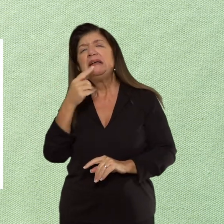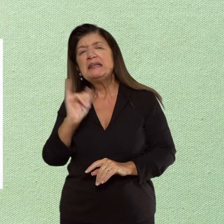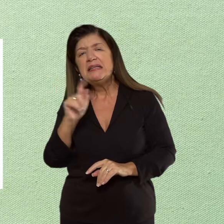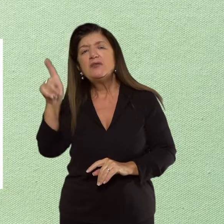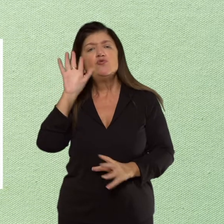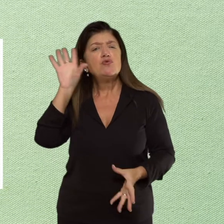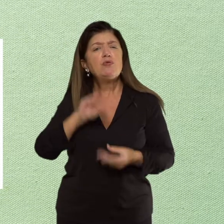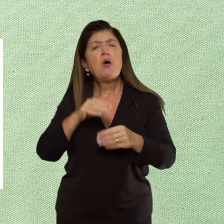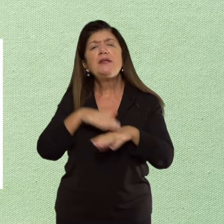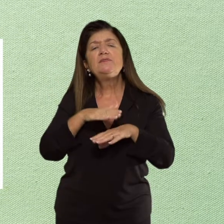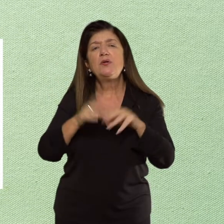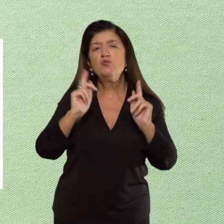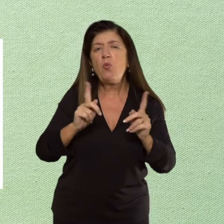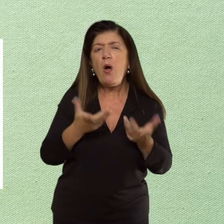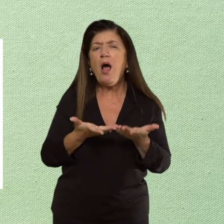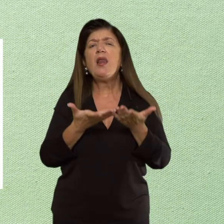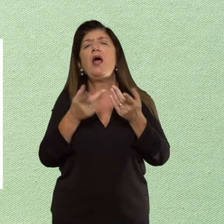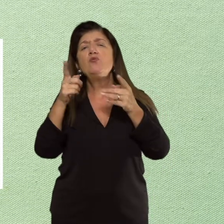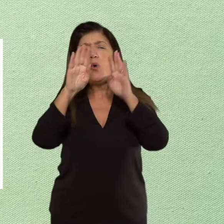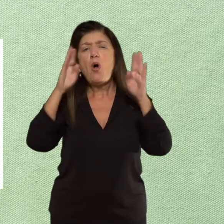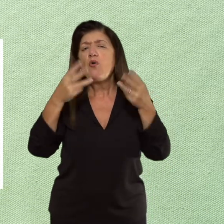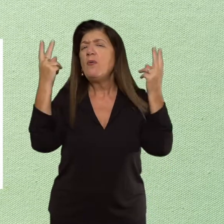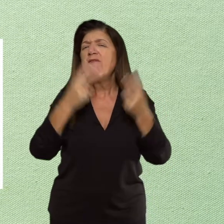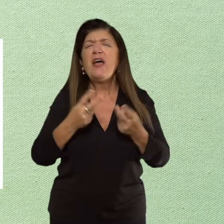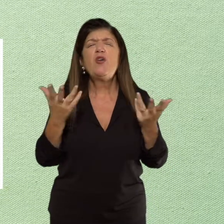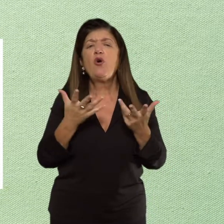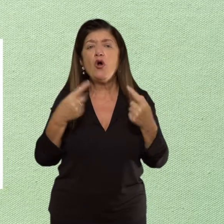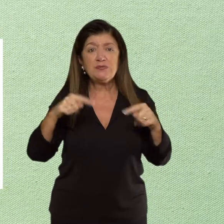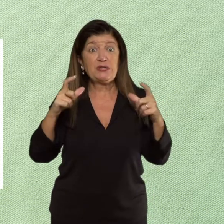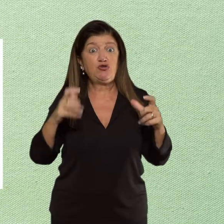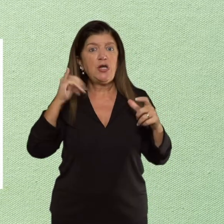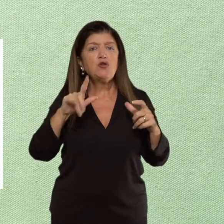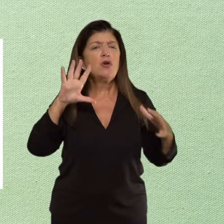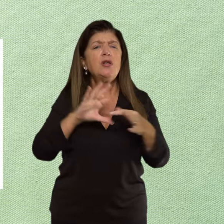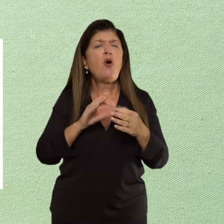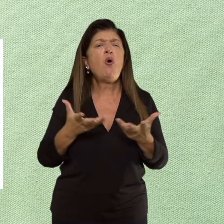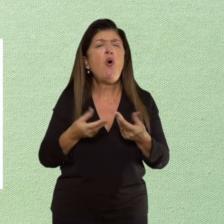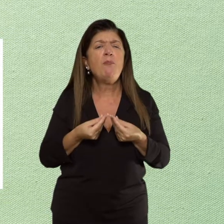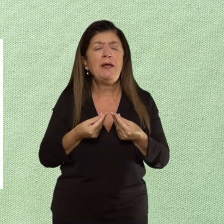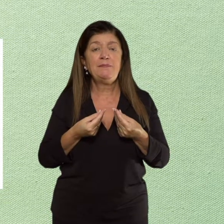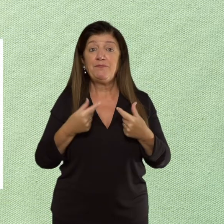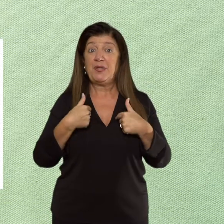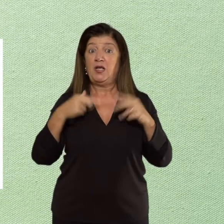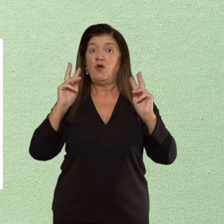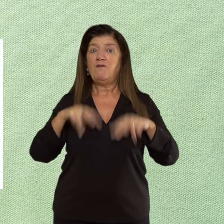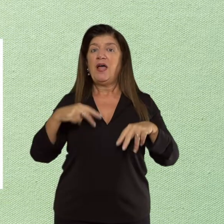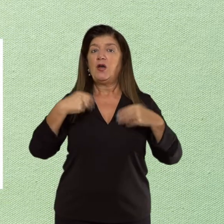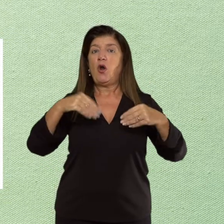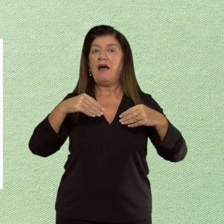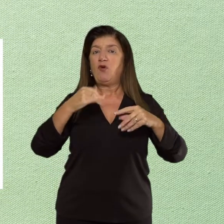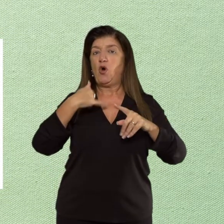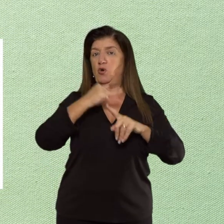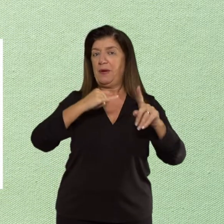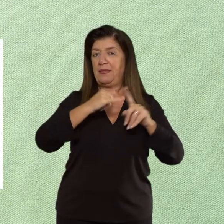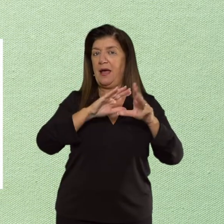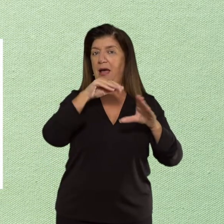formazione hai e di che cosa ti occupi per la città. Sì, io in realtà faccio un part-time per la città